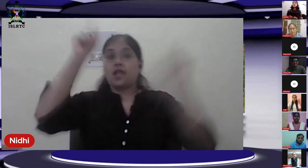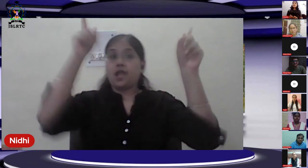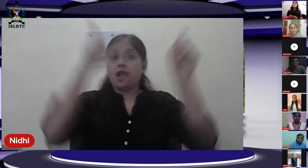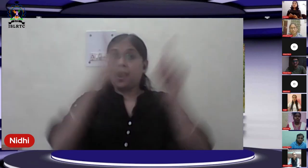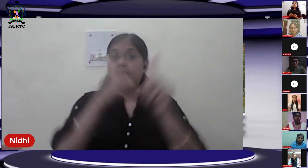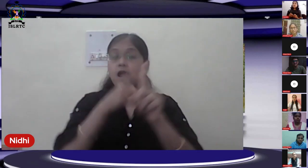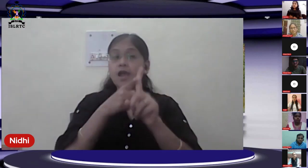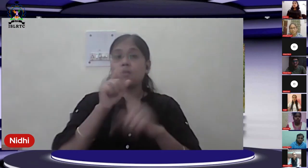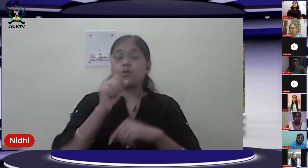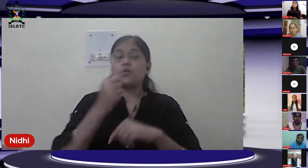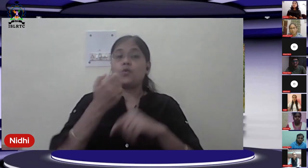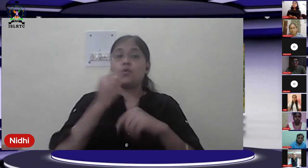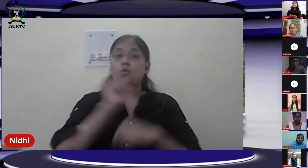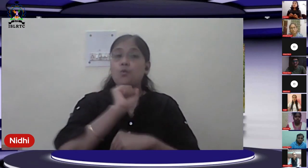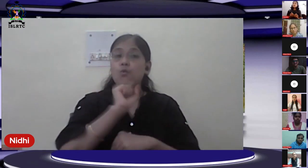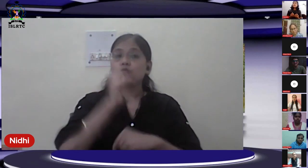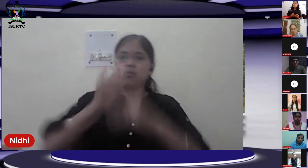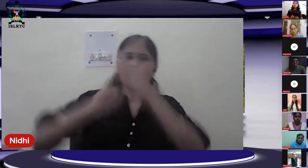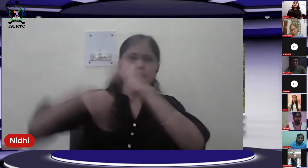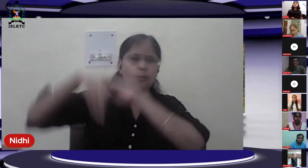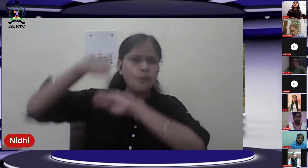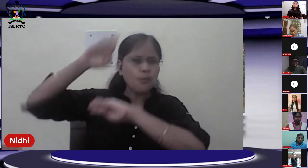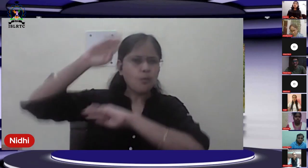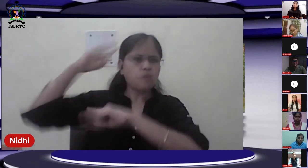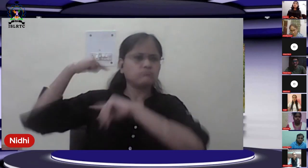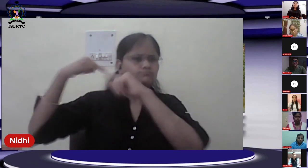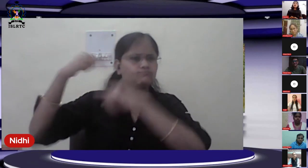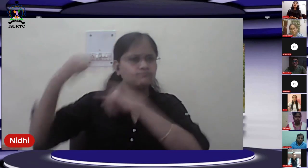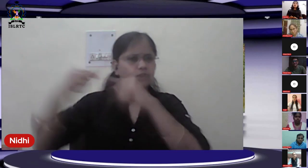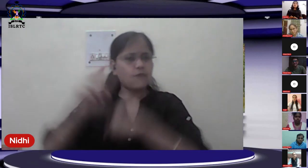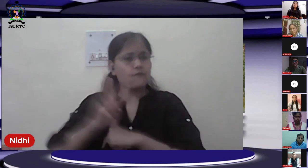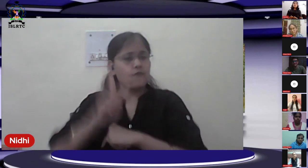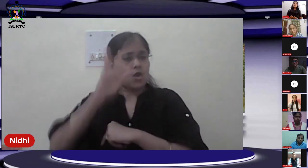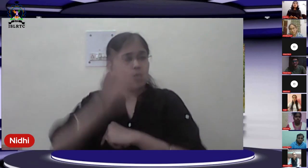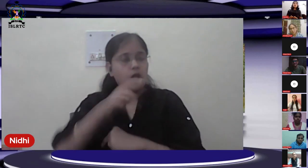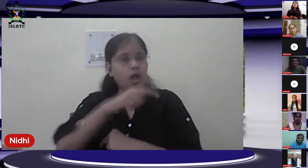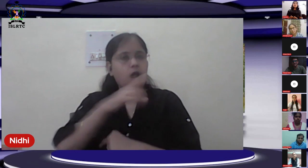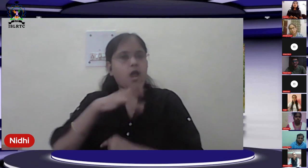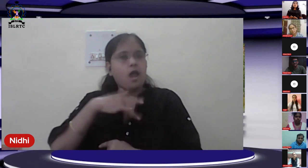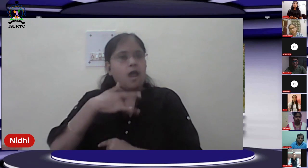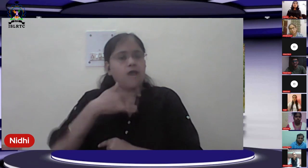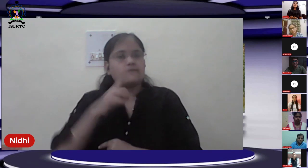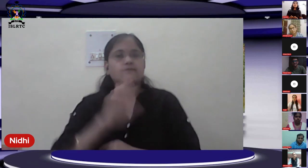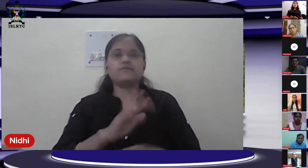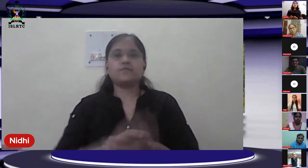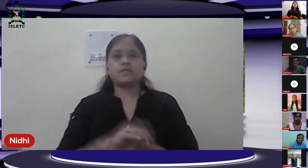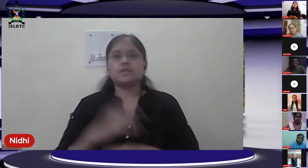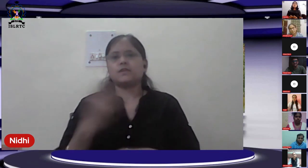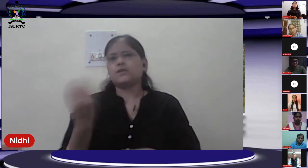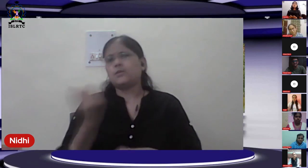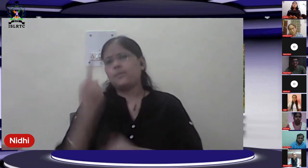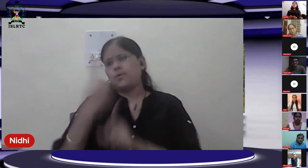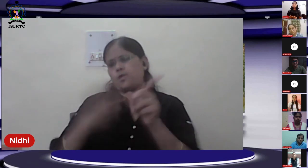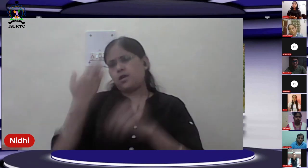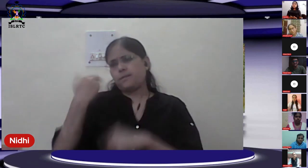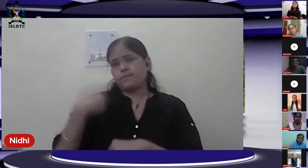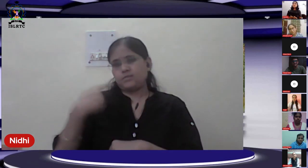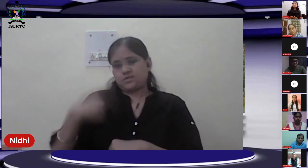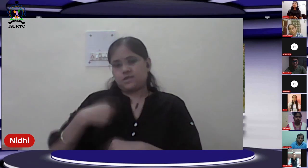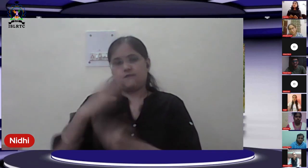है उसका एहसास हो रहा है, उसे उसकी वैल्यू पता चल रही है। मैं कुछ साल पहले कोर्स में थी, और उसमें मेरी टीचर्स जो